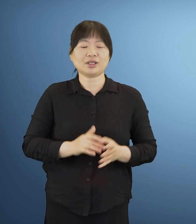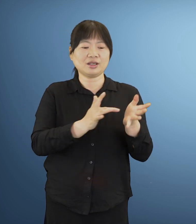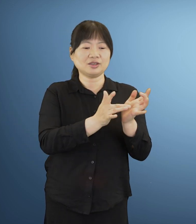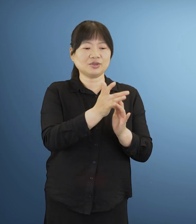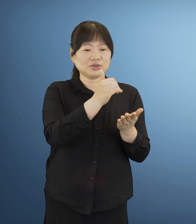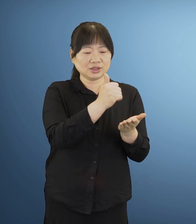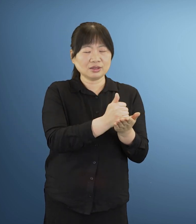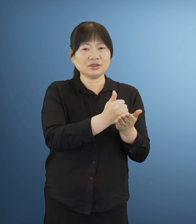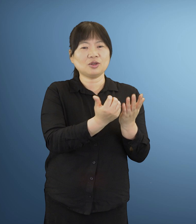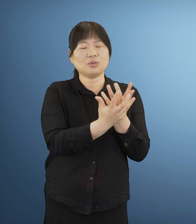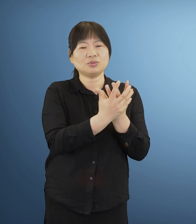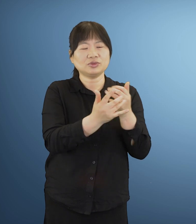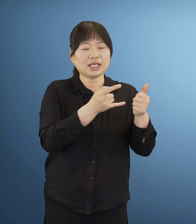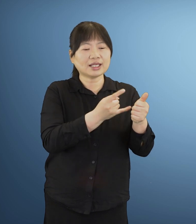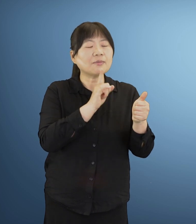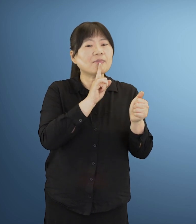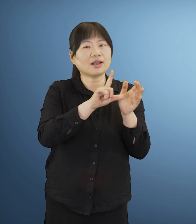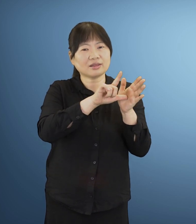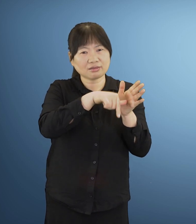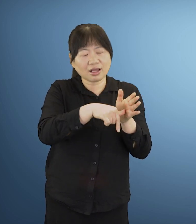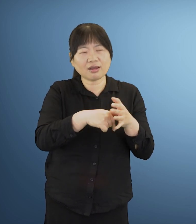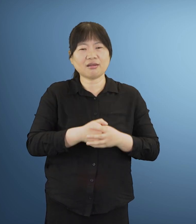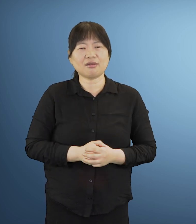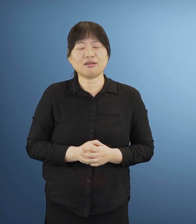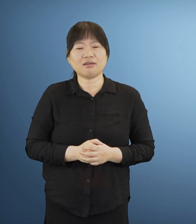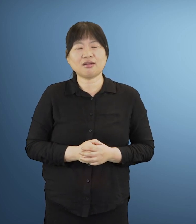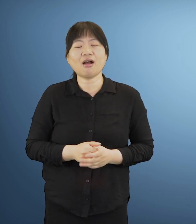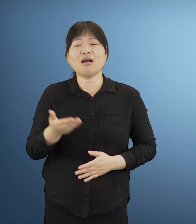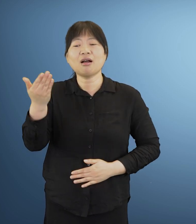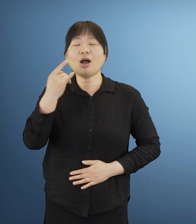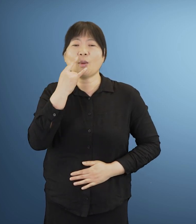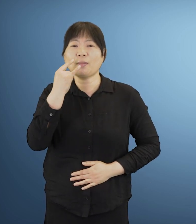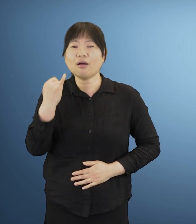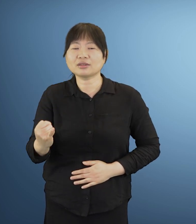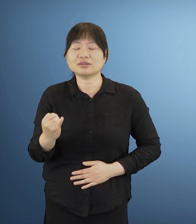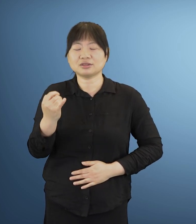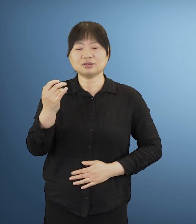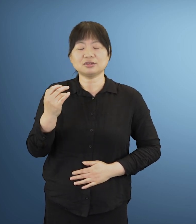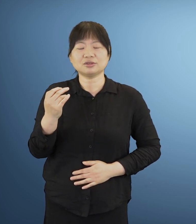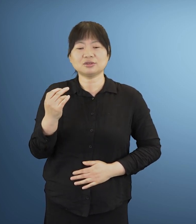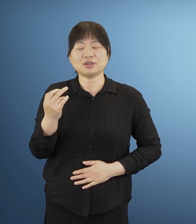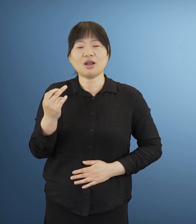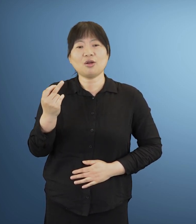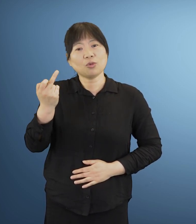예수께서 무리에게 말씀하실 때에 그의 어머니와 동생들이